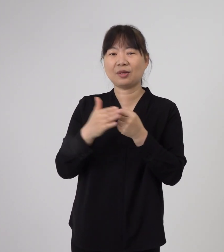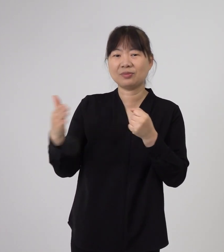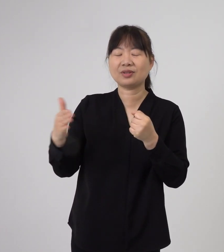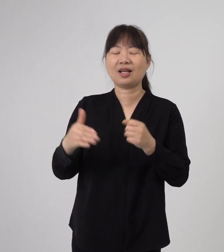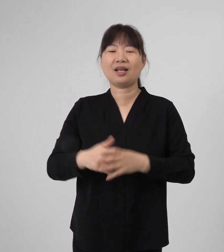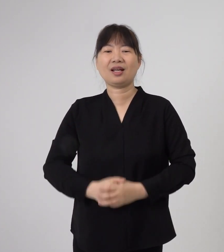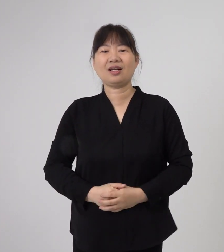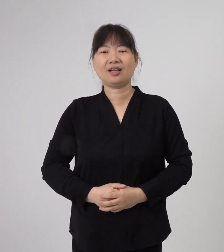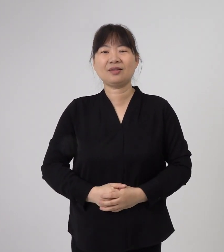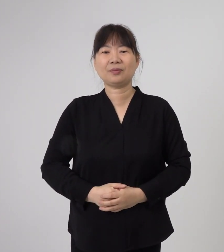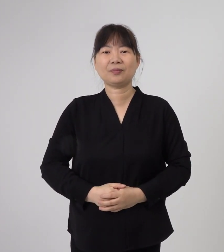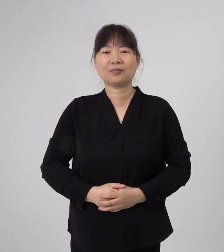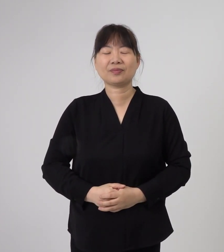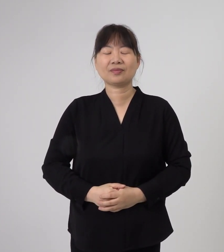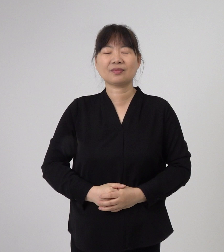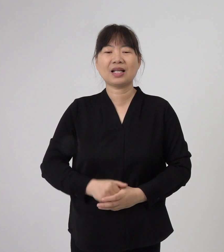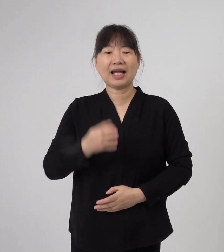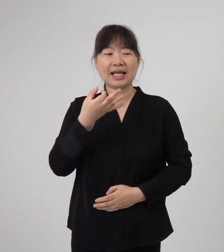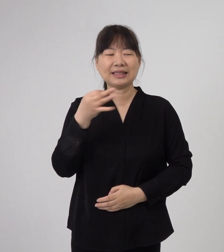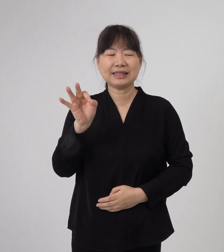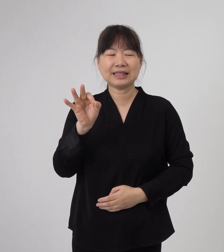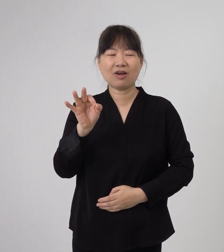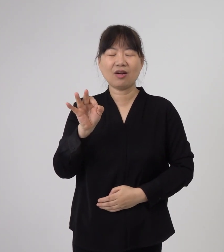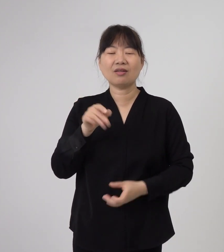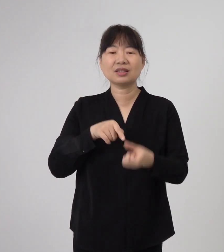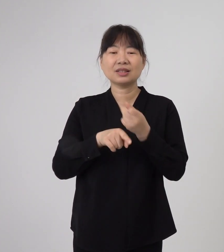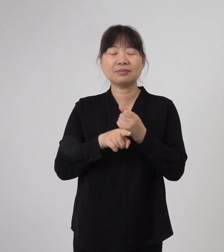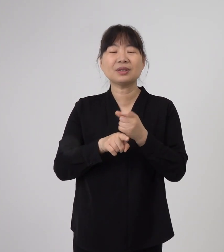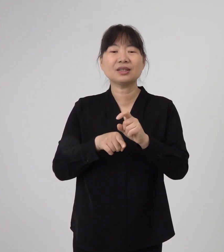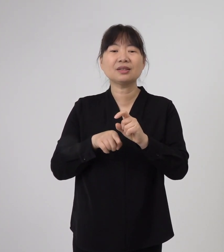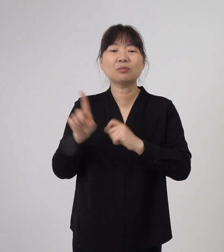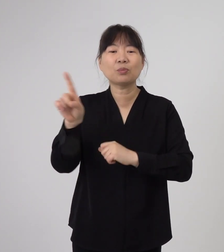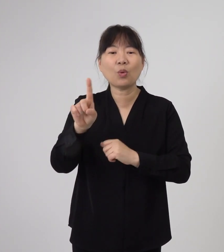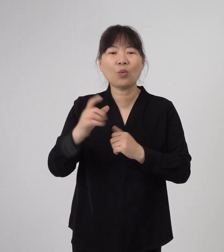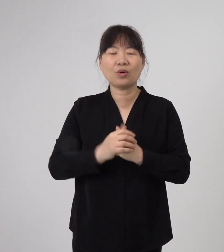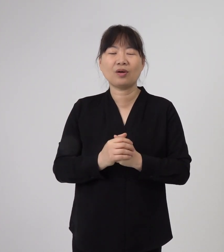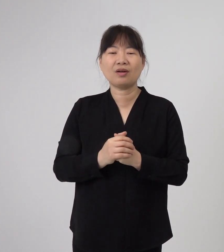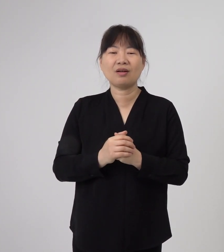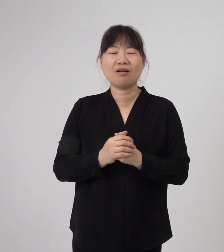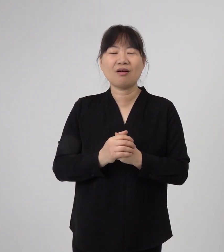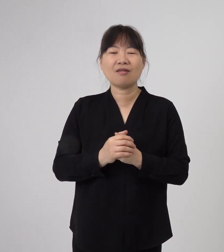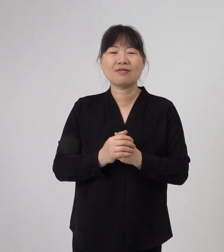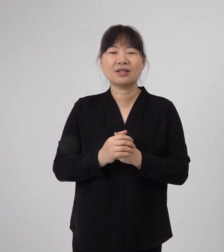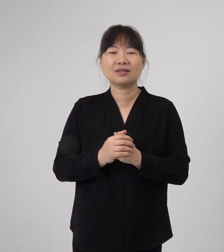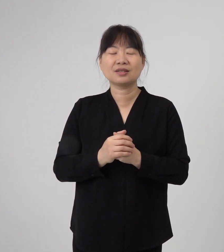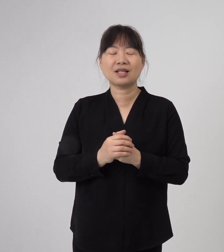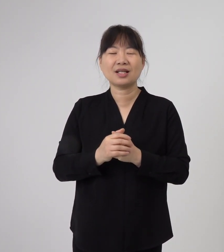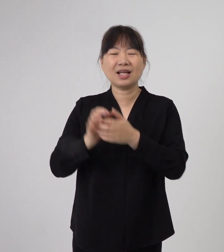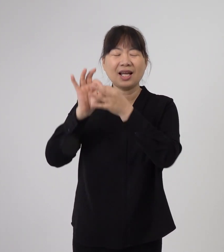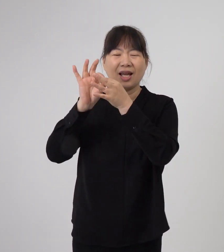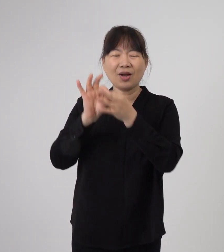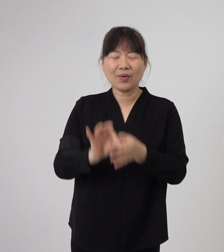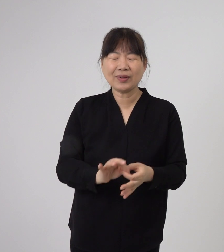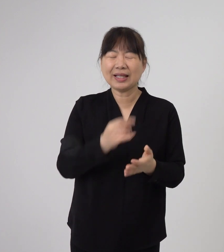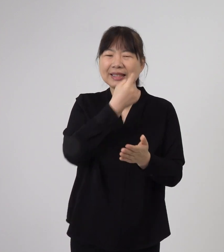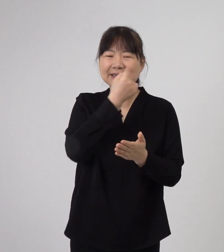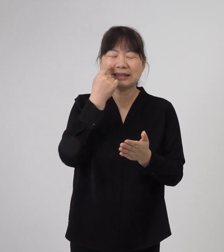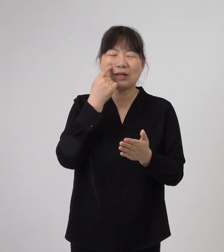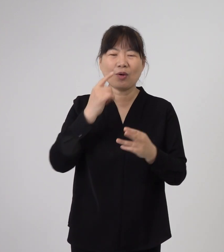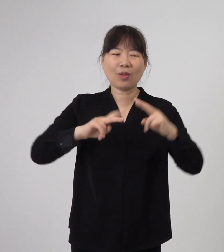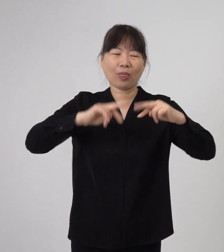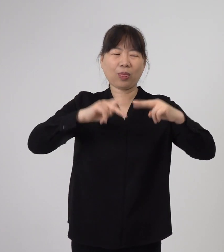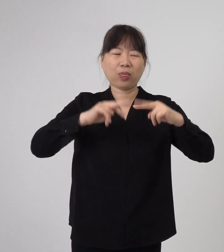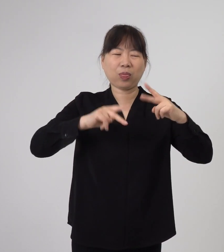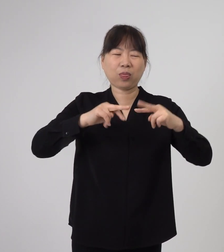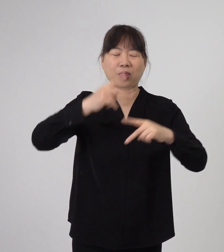신비바죠. 이 인정함이라는 말은 어떤 뜻인가 하면 격렬한 거듭되는 증거와 논쟁 끝에